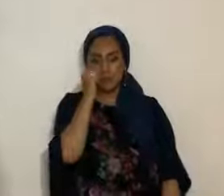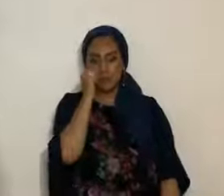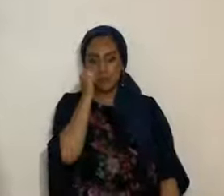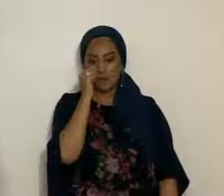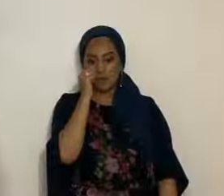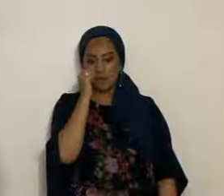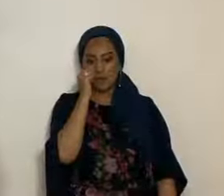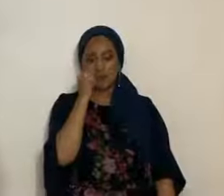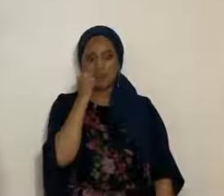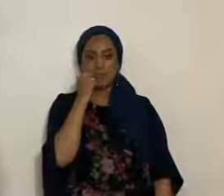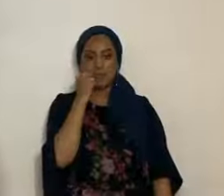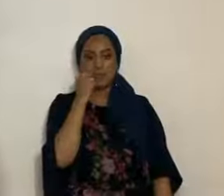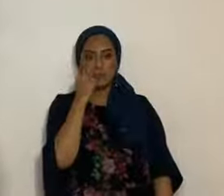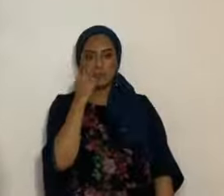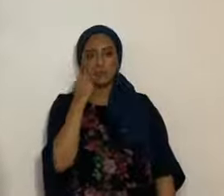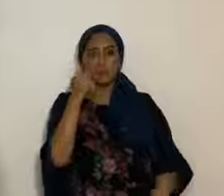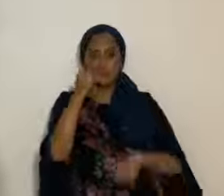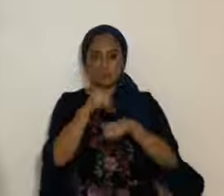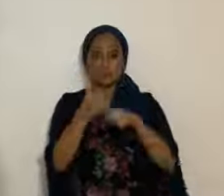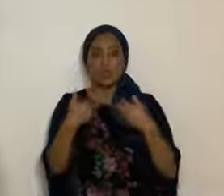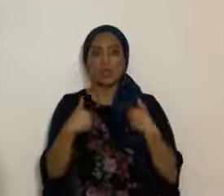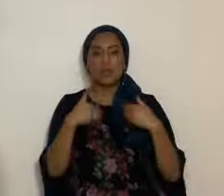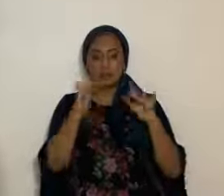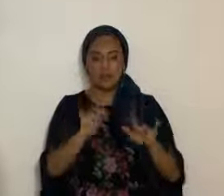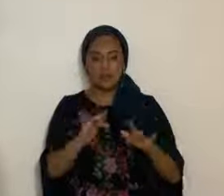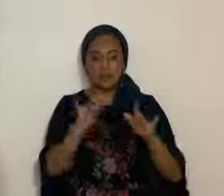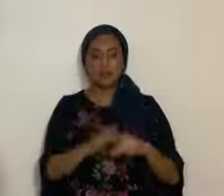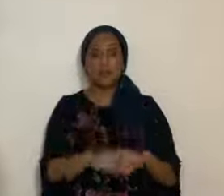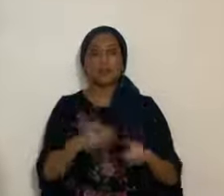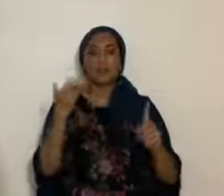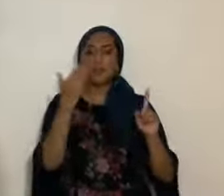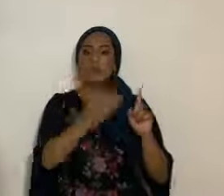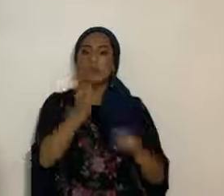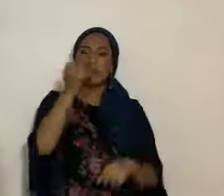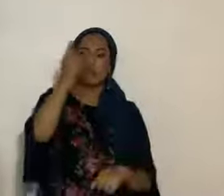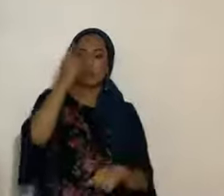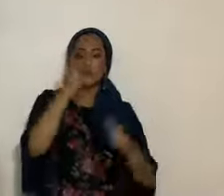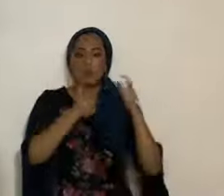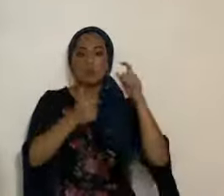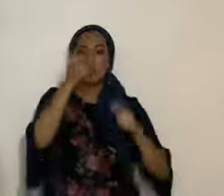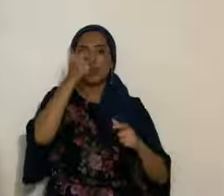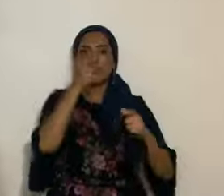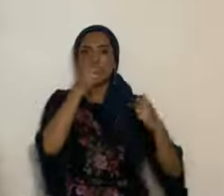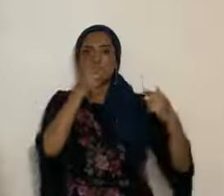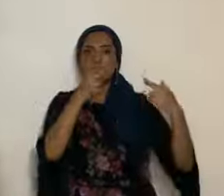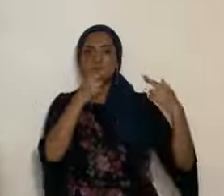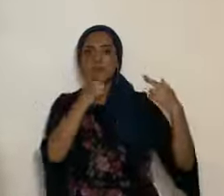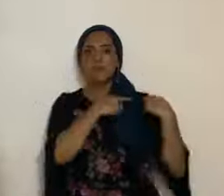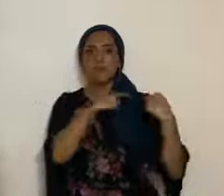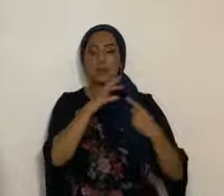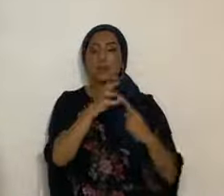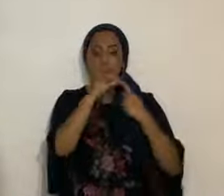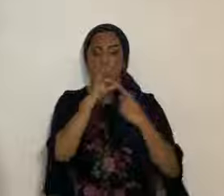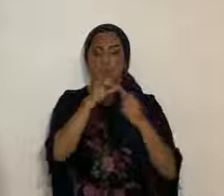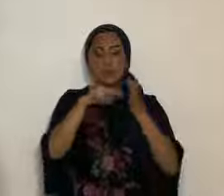José fue compasivo y comprendió el honor que representa servir a Elohim. Fue un